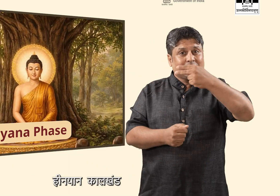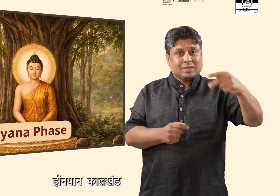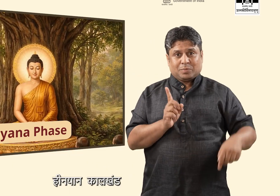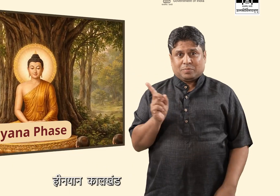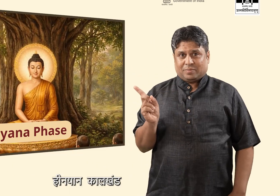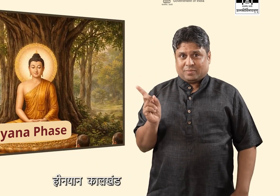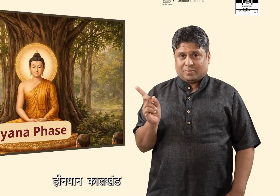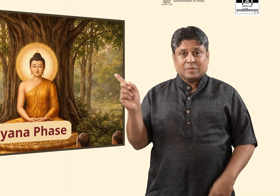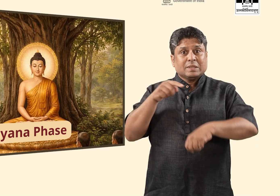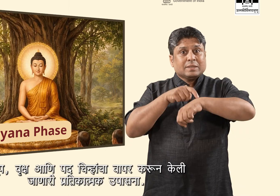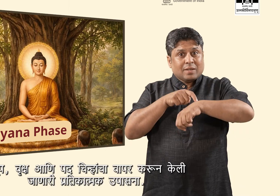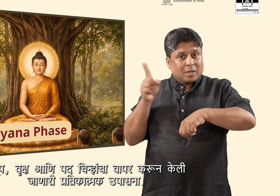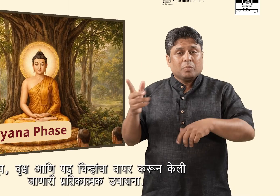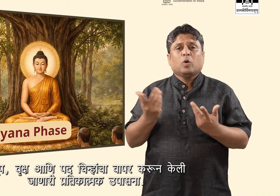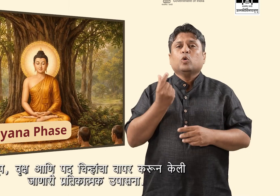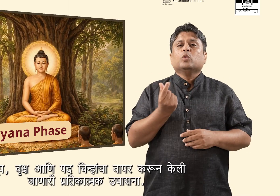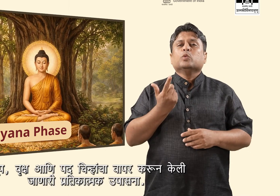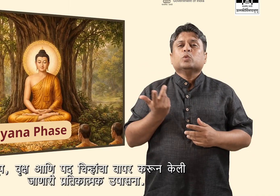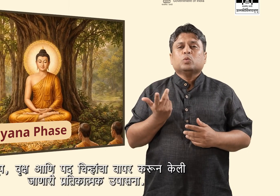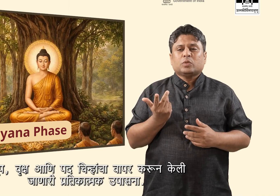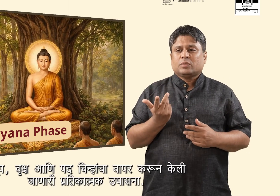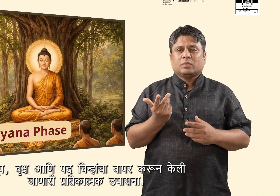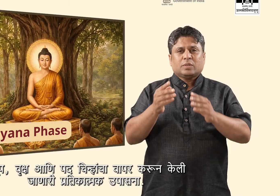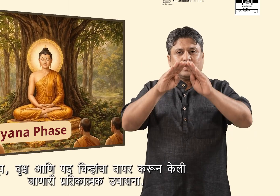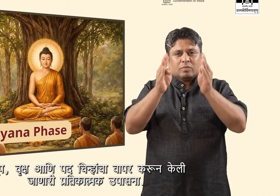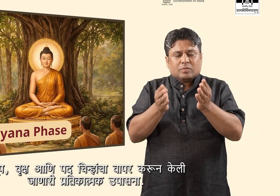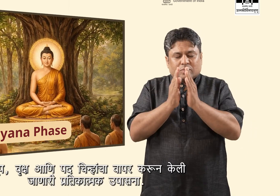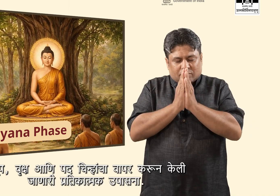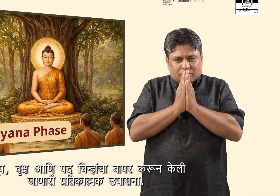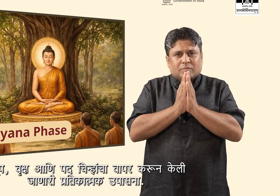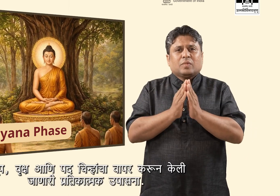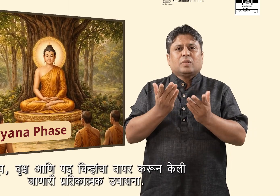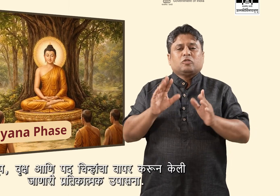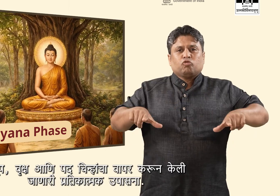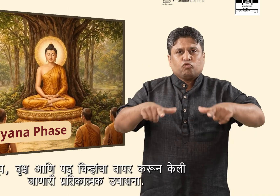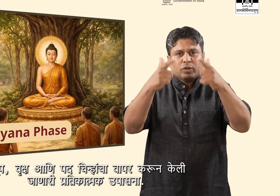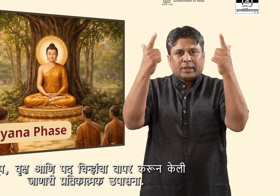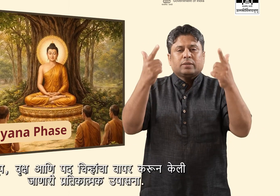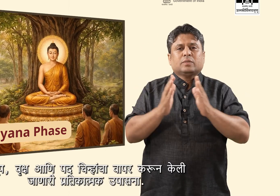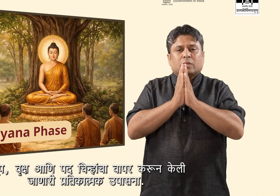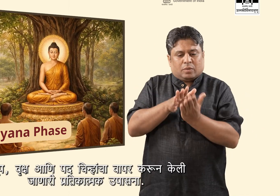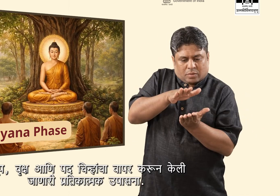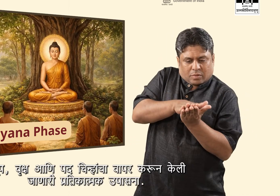हीनयान कालखंड, स्तूप, वृक्ष आणि पदचिन्हांचा वापर करून केली जाणारी प्रतिकात्मक